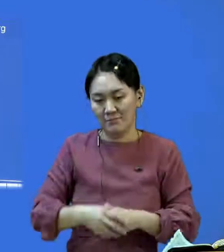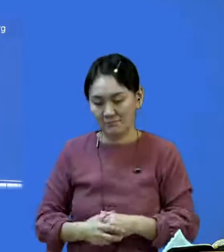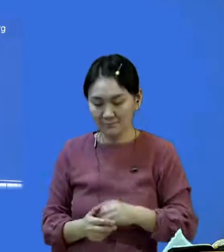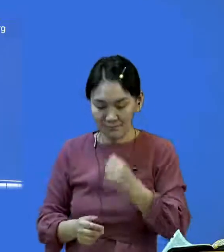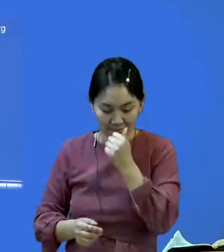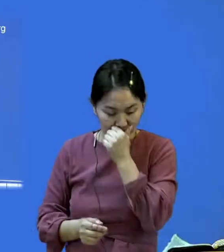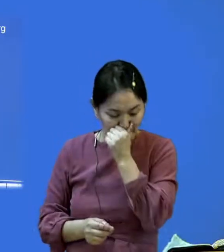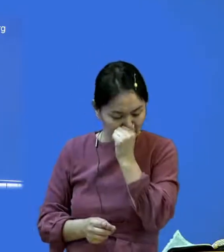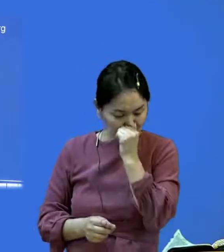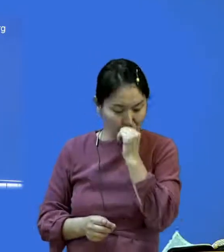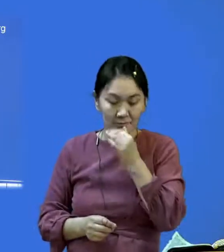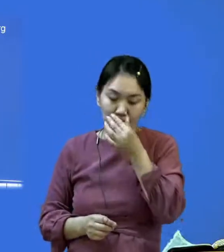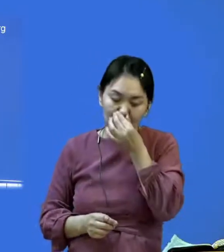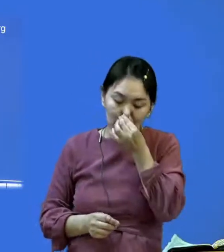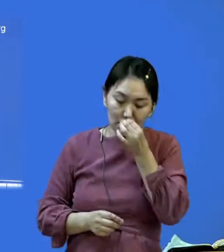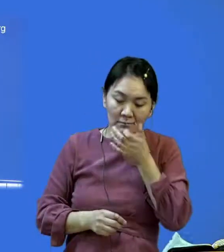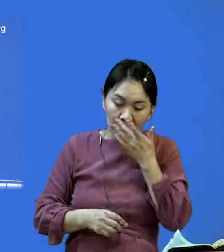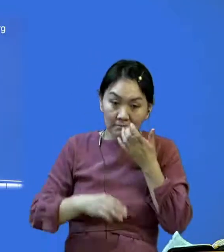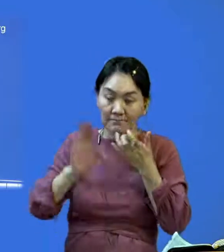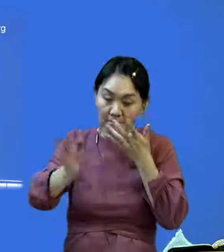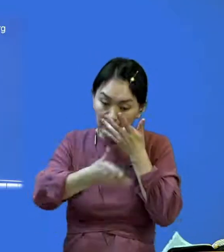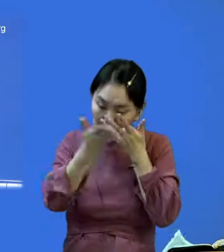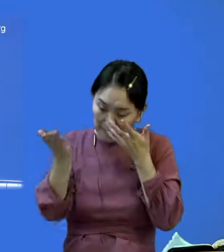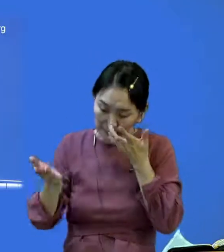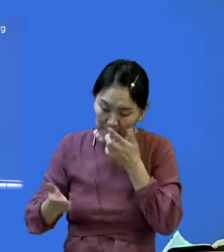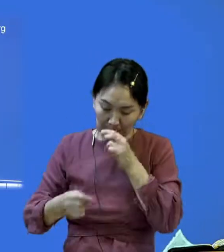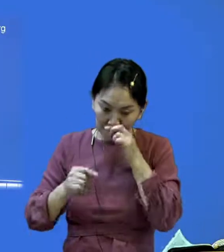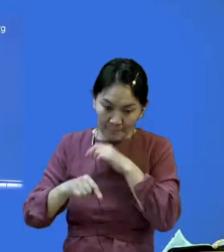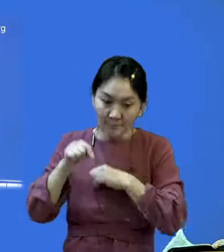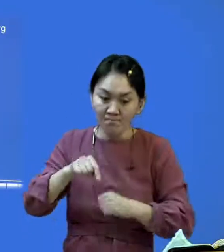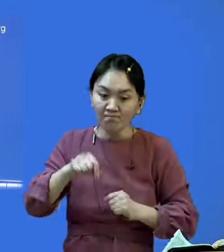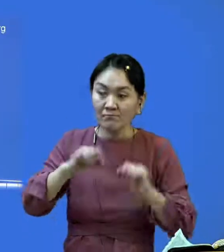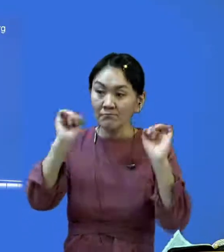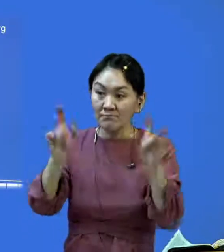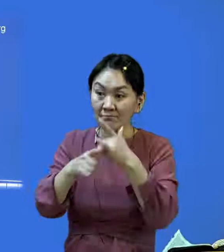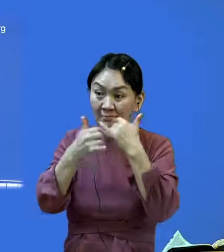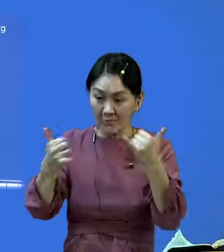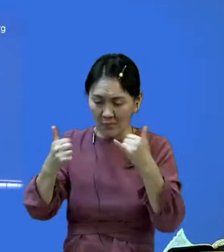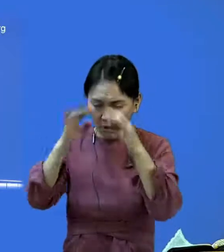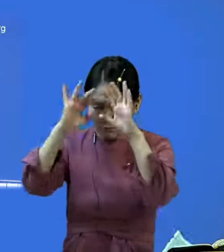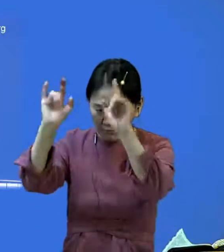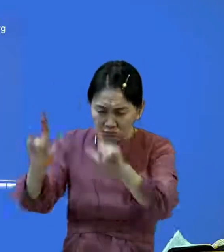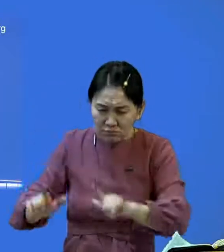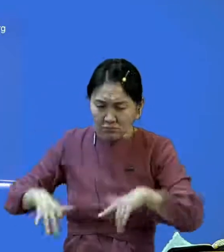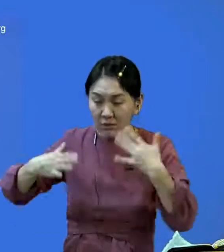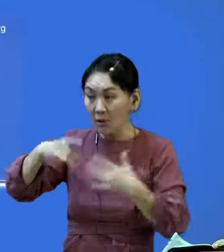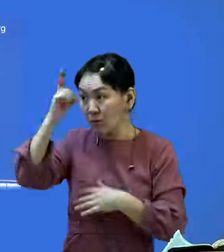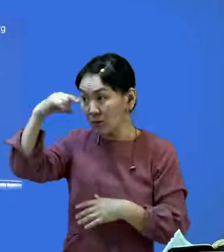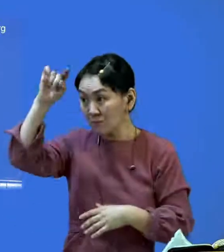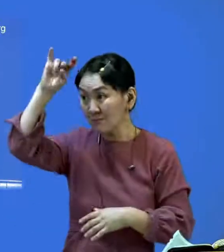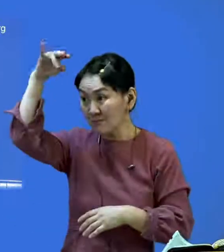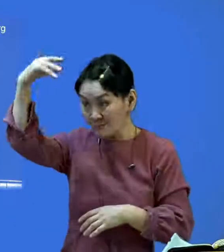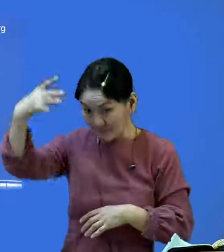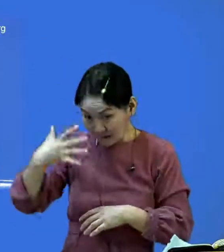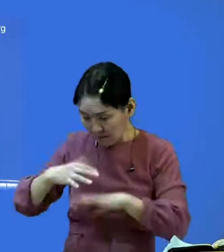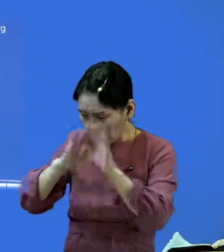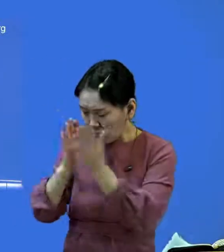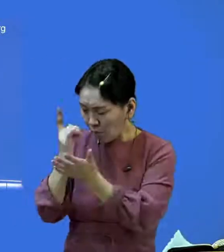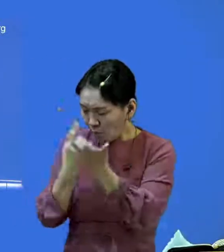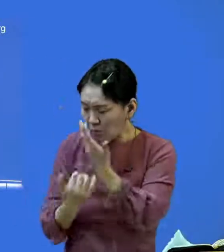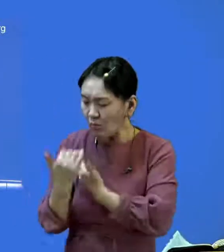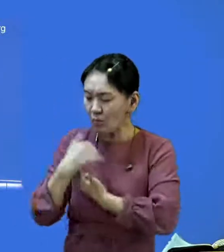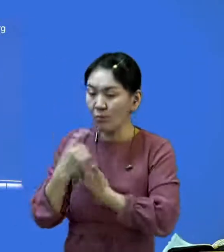За тийм гэтэл бид өхний хувьд бол энэ агуу гайхалтай бурхны нэгүслийг хүлээж авсан. Тэгэхээр